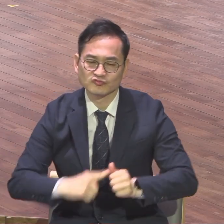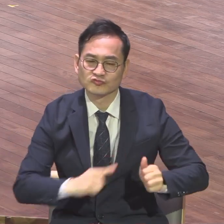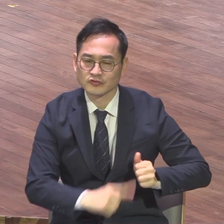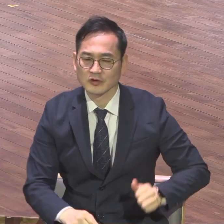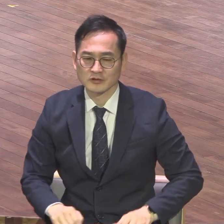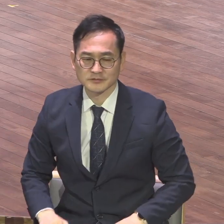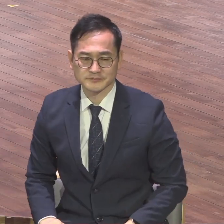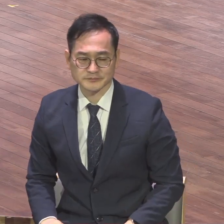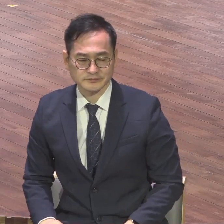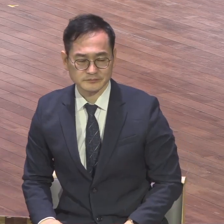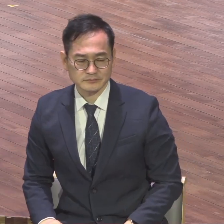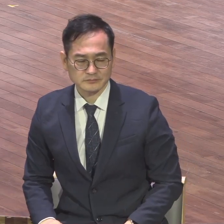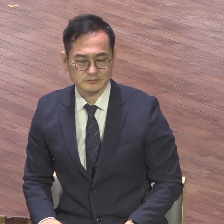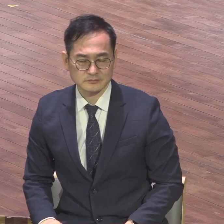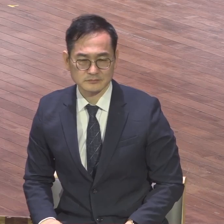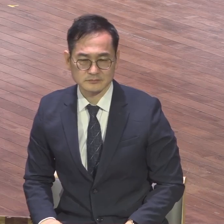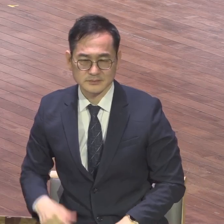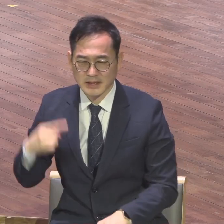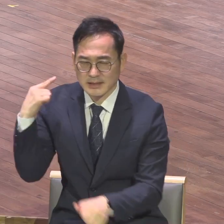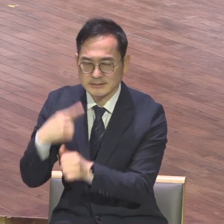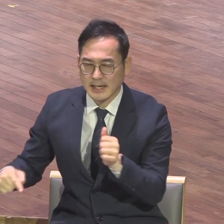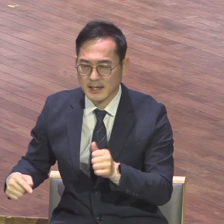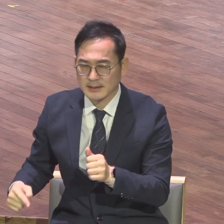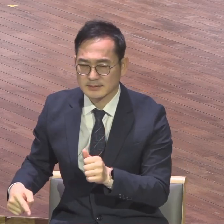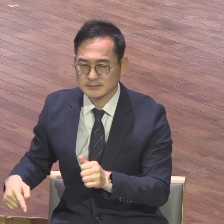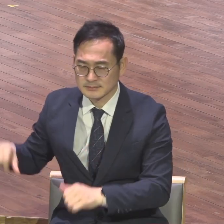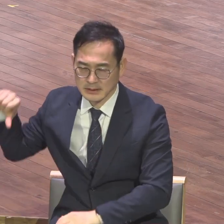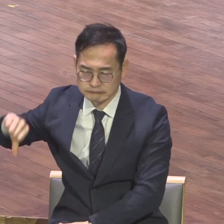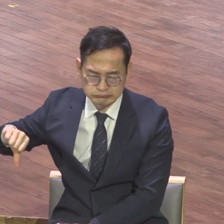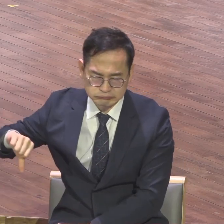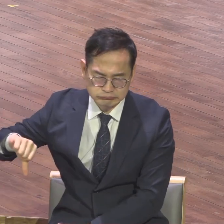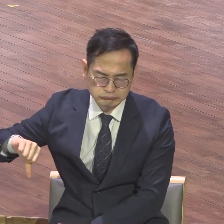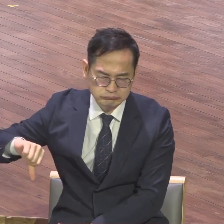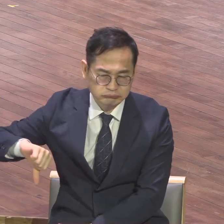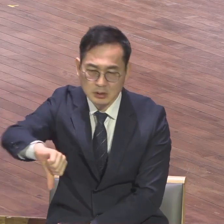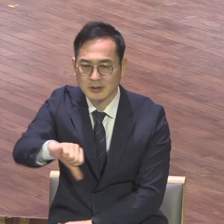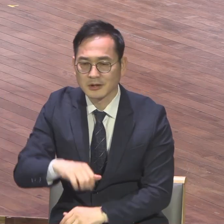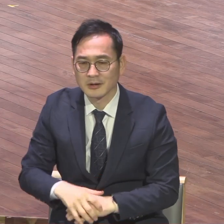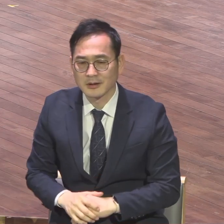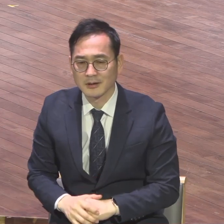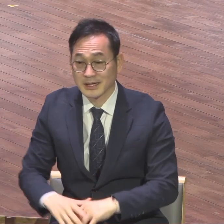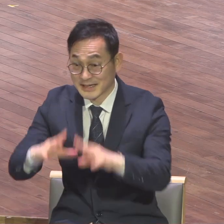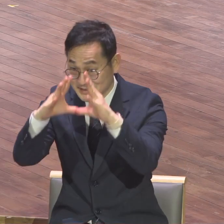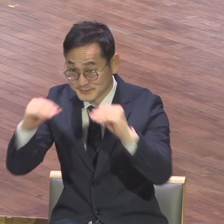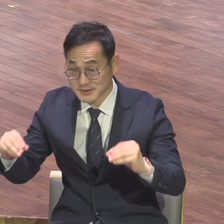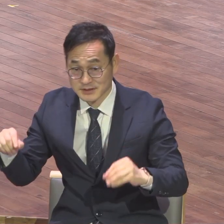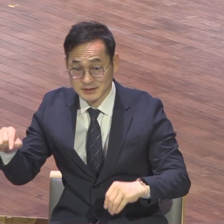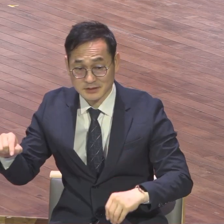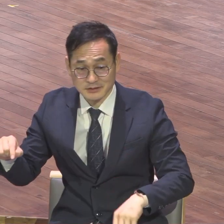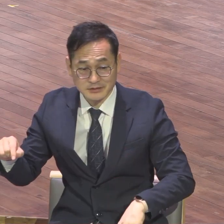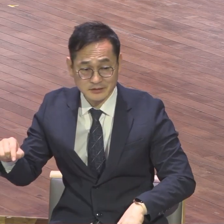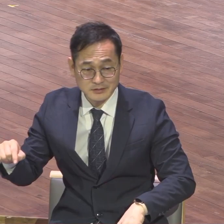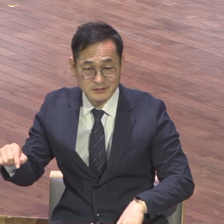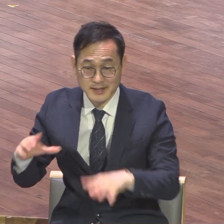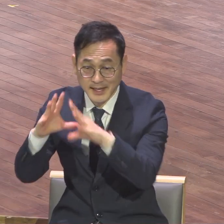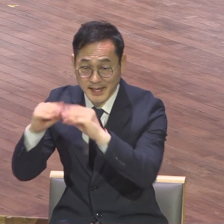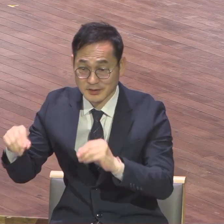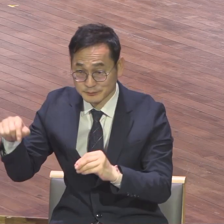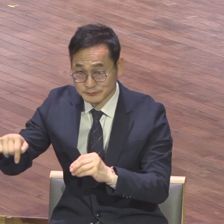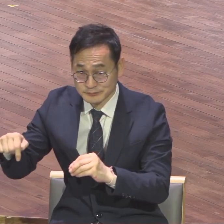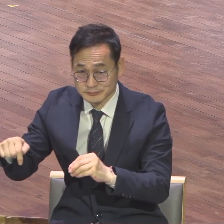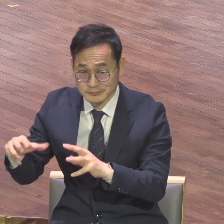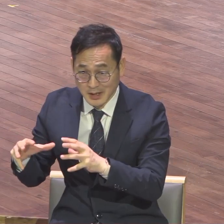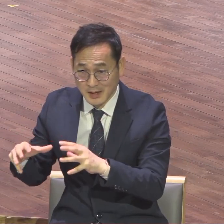죽이는데 이 재앙이 그냥말로 뭐 이 애굽 이집트지요. 지금의 이집트가 뭐냐면